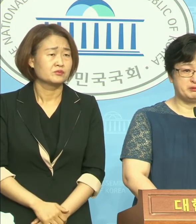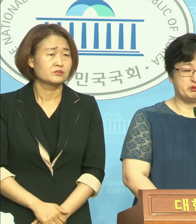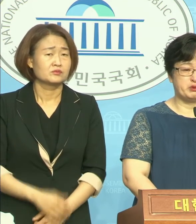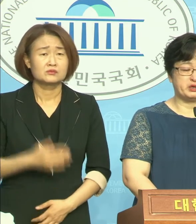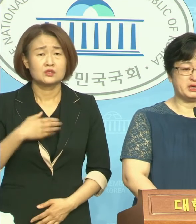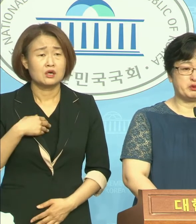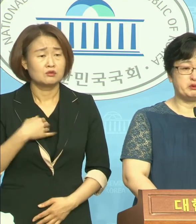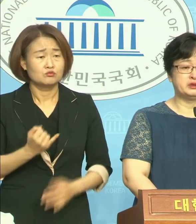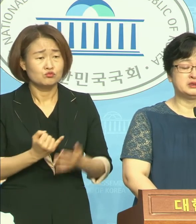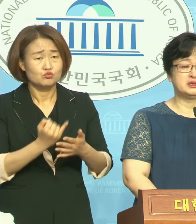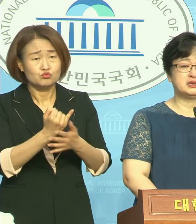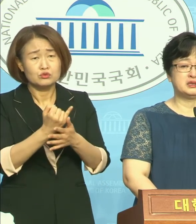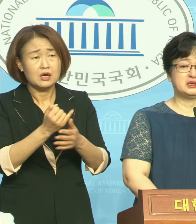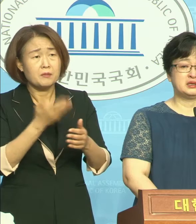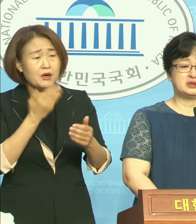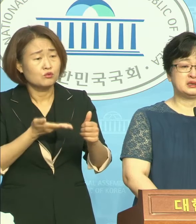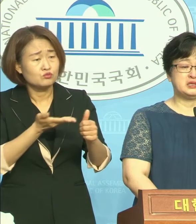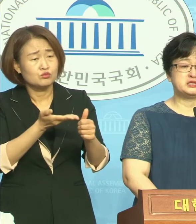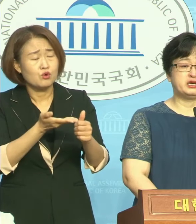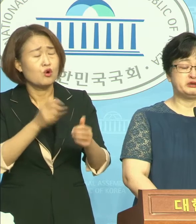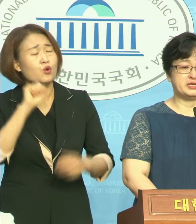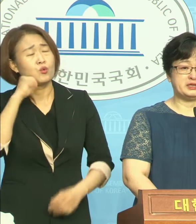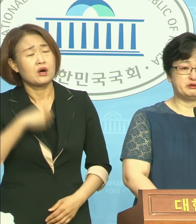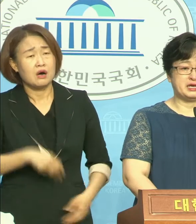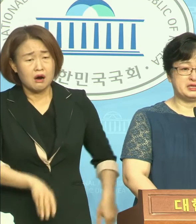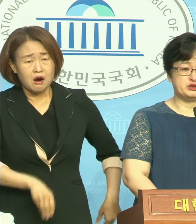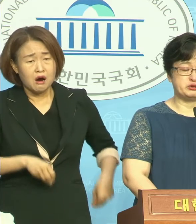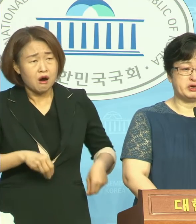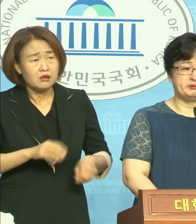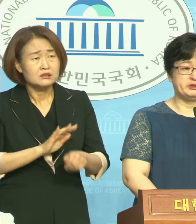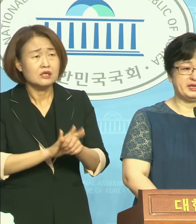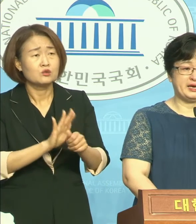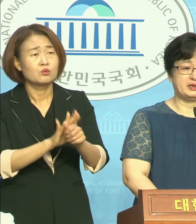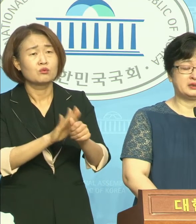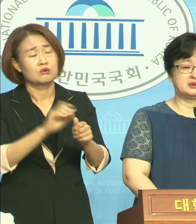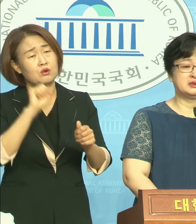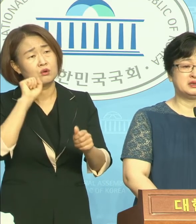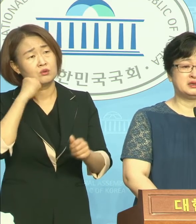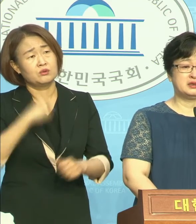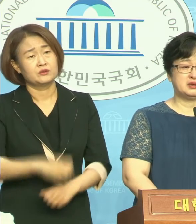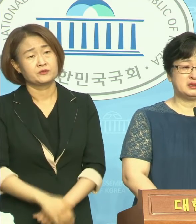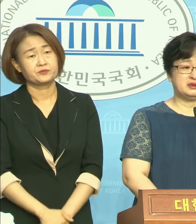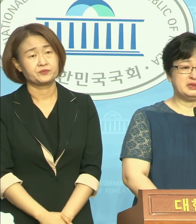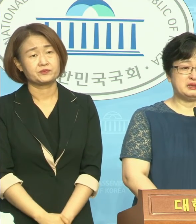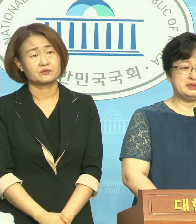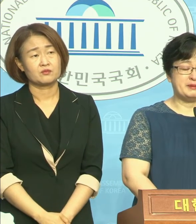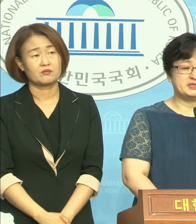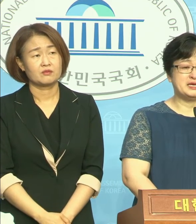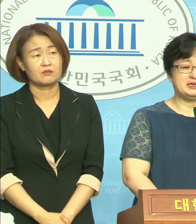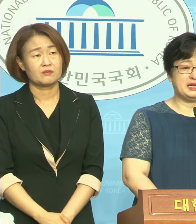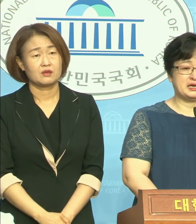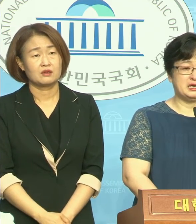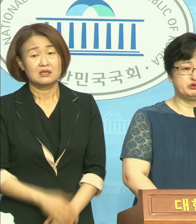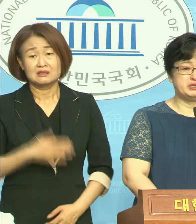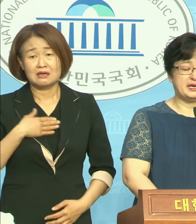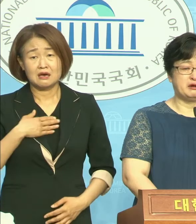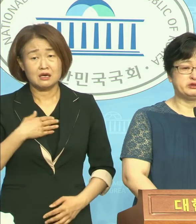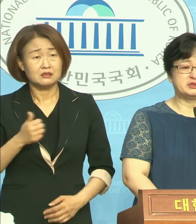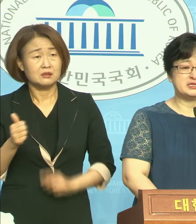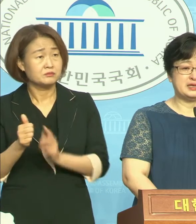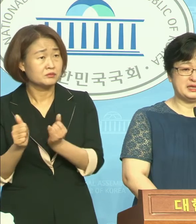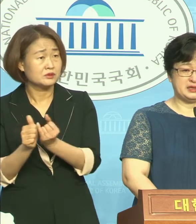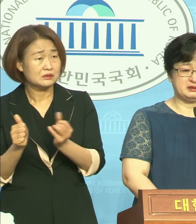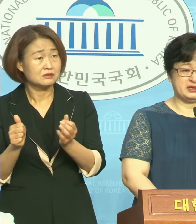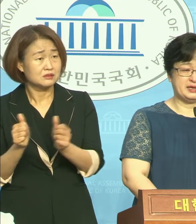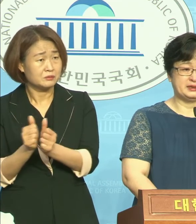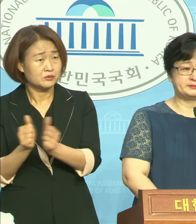밥도 잘 못 먹이고 기저귀 노 제대로 가 될 수 없는데 남자인 내가 누나랑